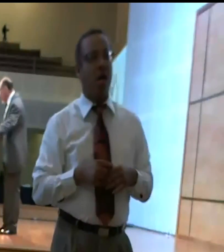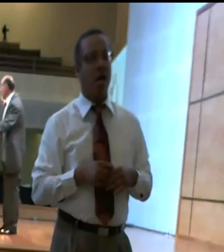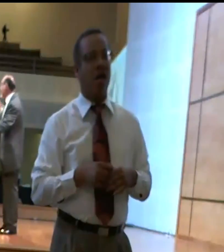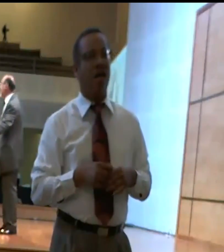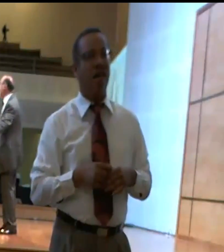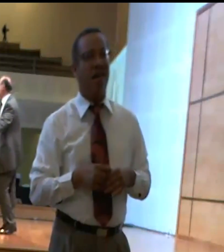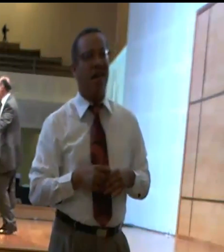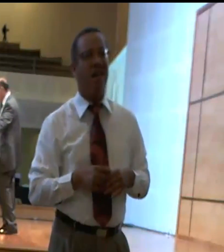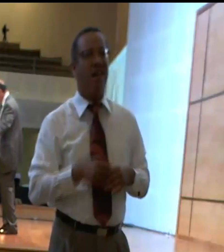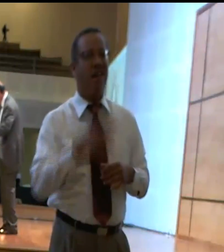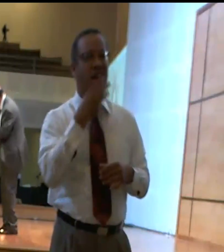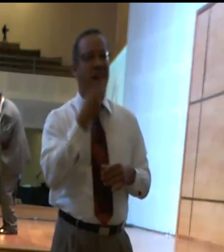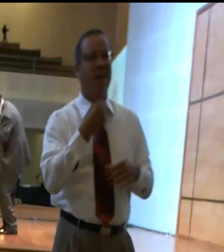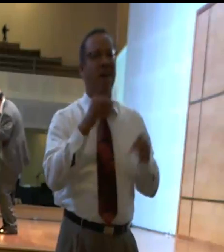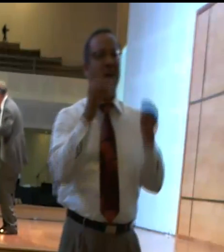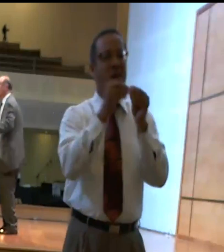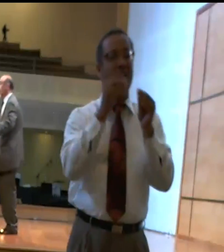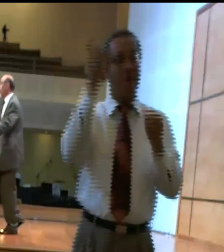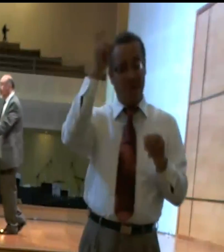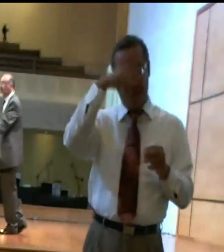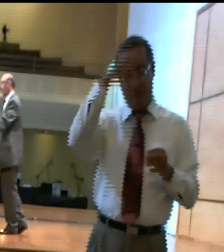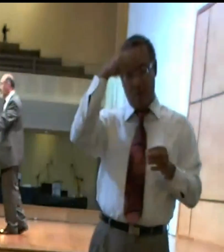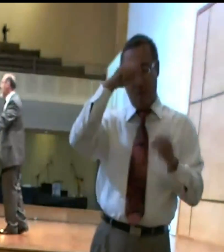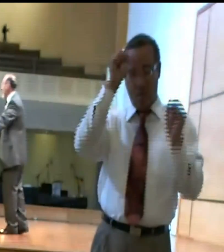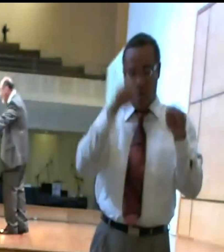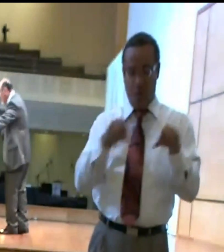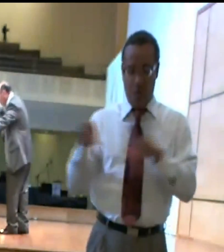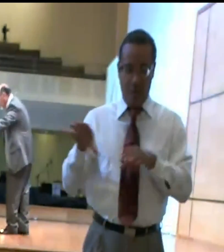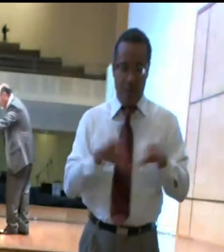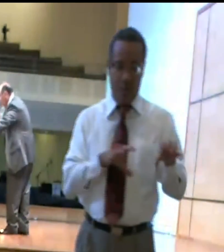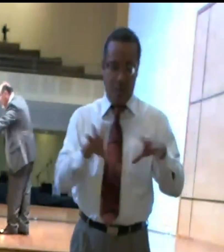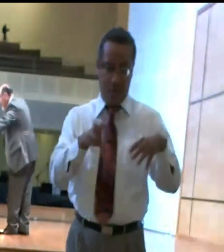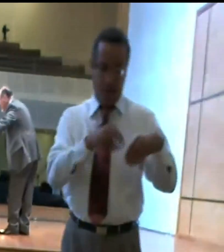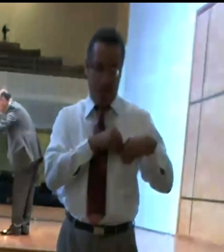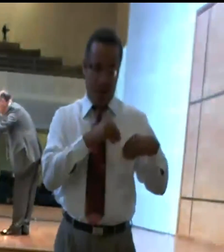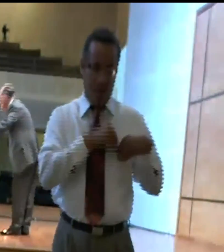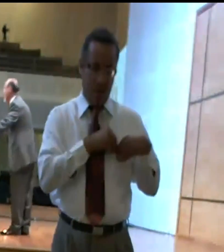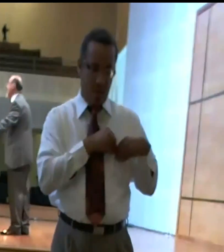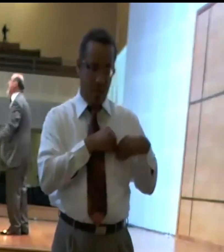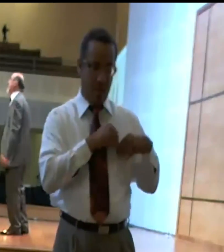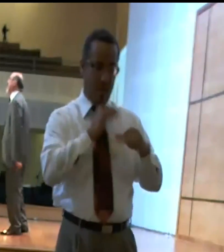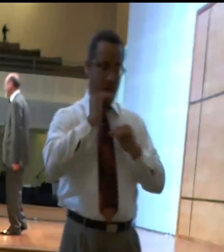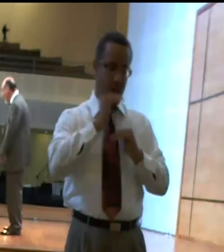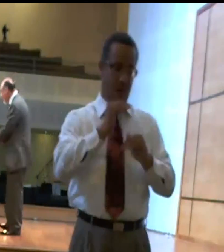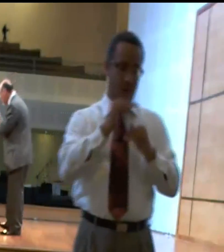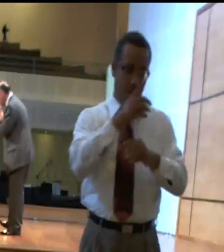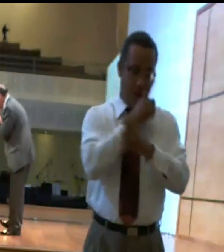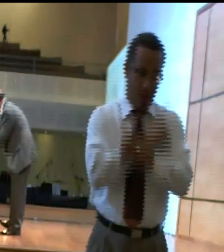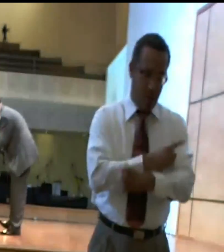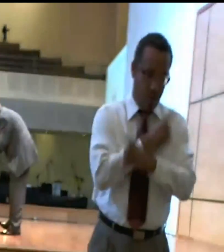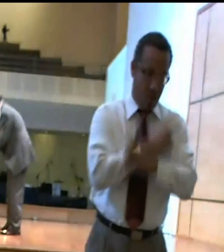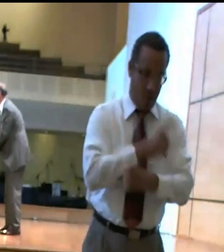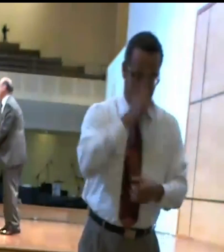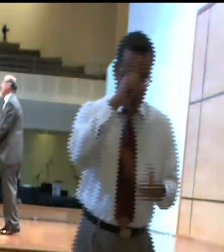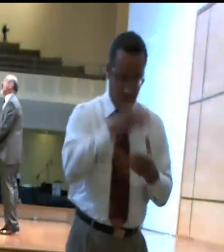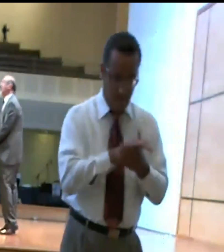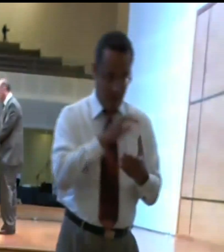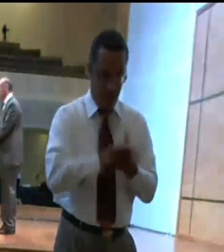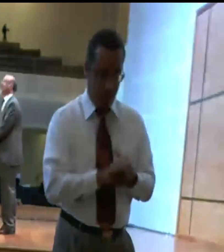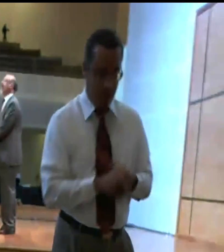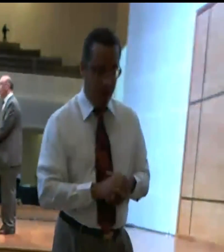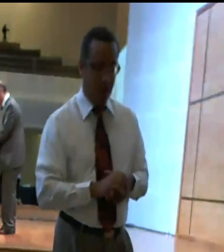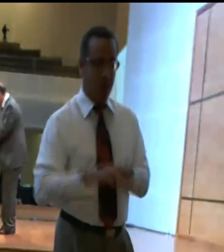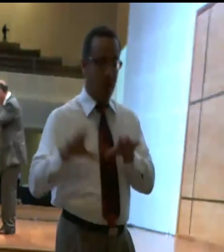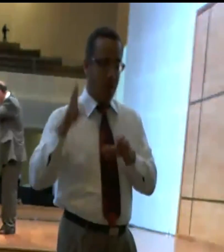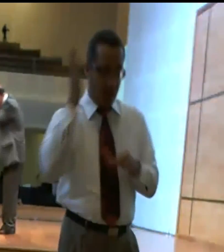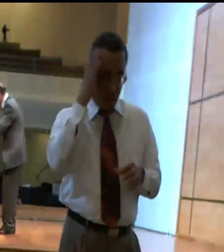Isaías 55. Así que lo más sabio que podemos hacer es aceptar nuestras limitaciones y descansar confiados en lo que